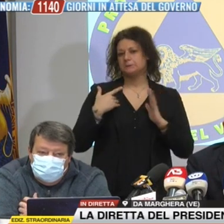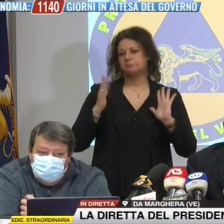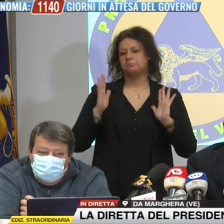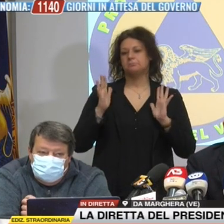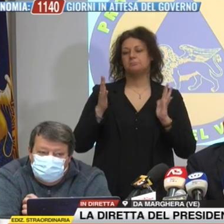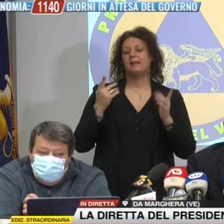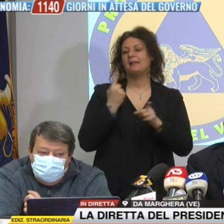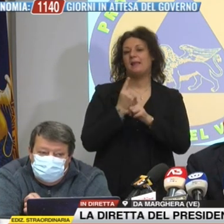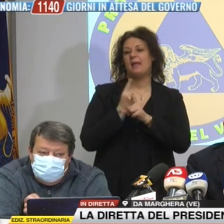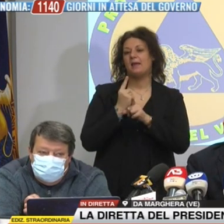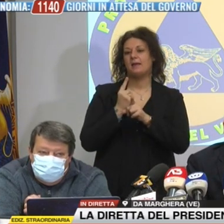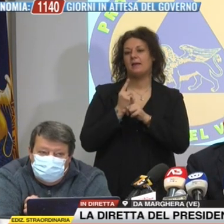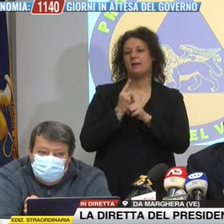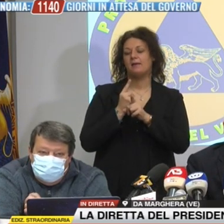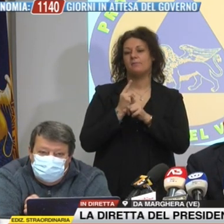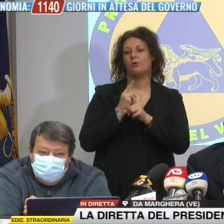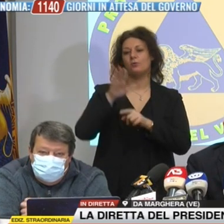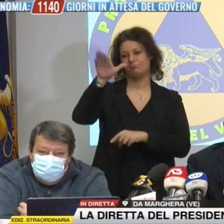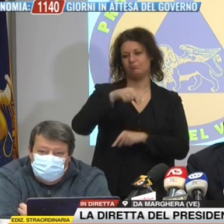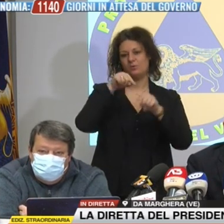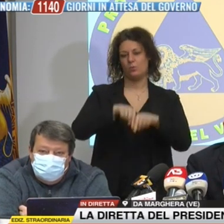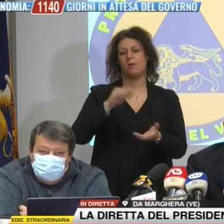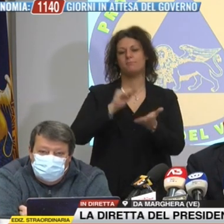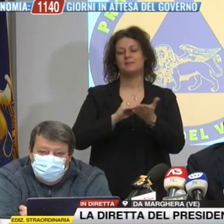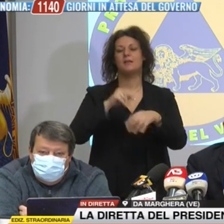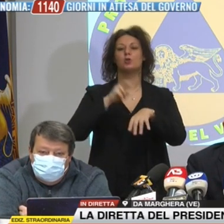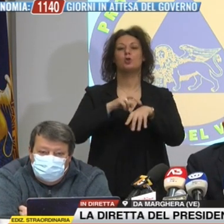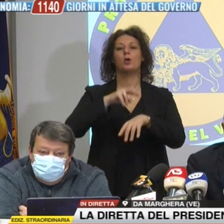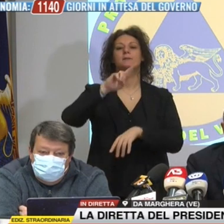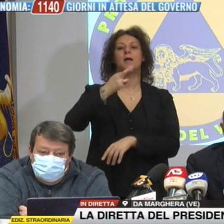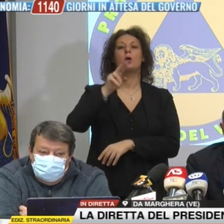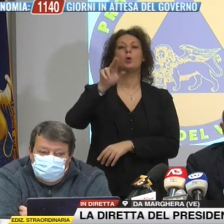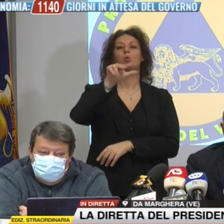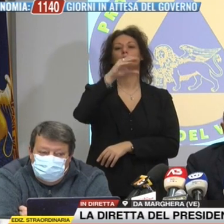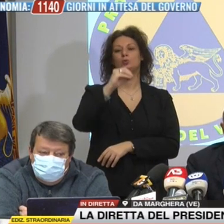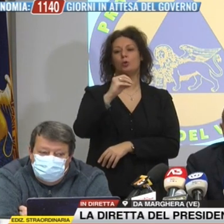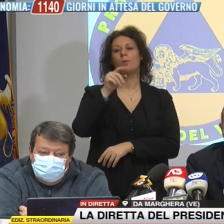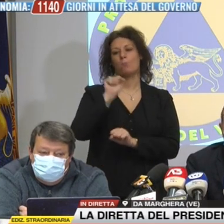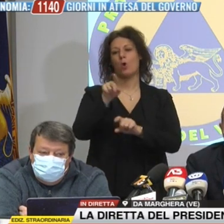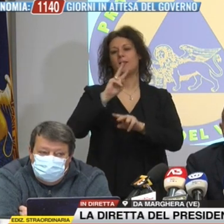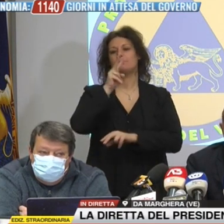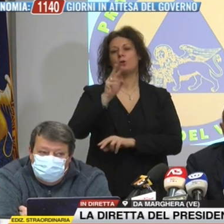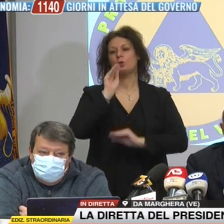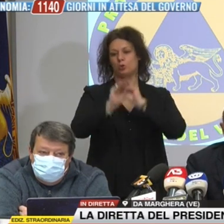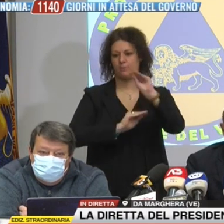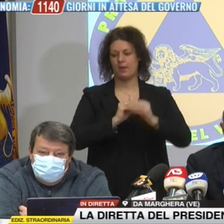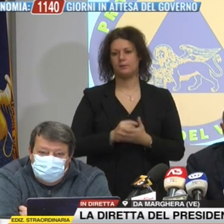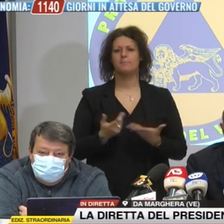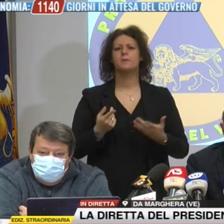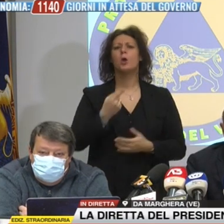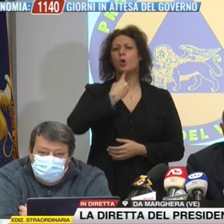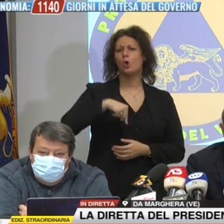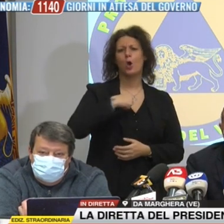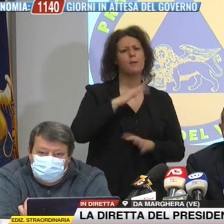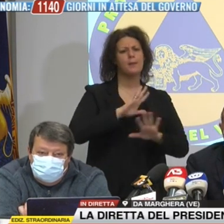vi organizzo un incontro alla dottoressa Russo su questi temi. Di certo noi abbiamo già anticipato che provvediamo alla vaccinazione anche di chi è